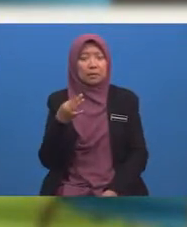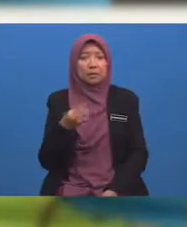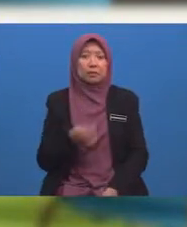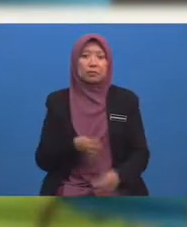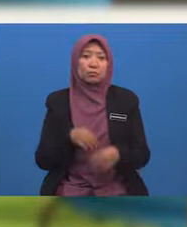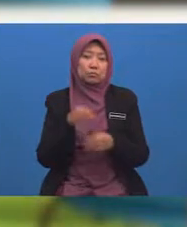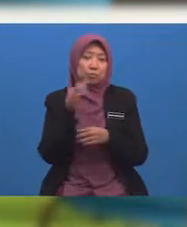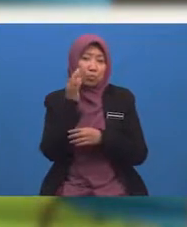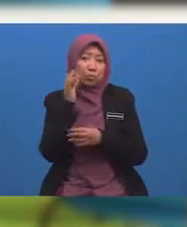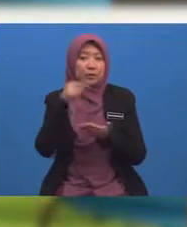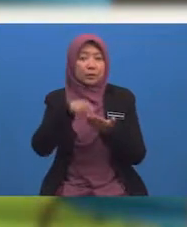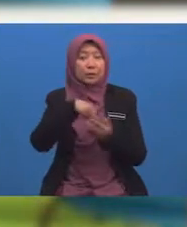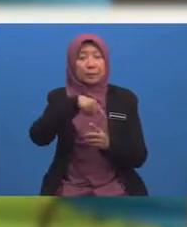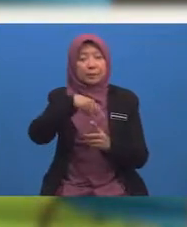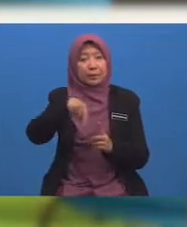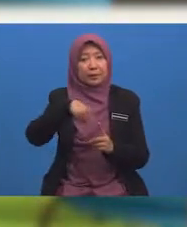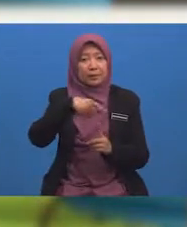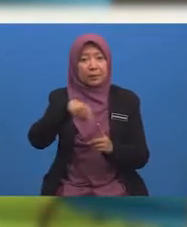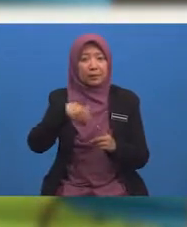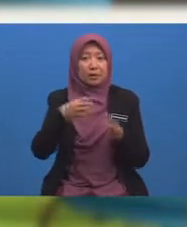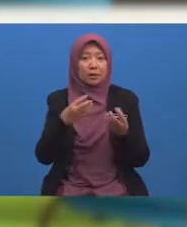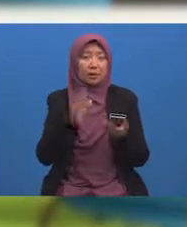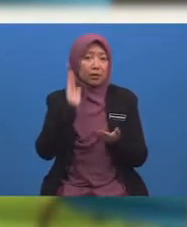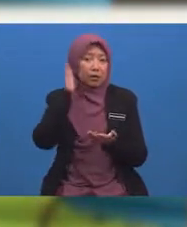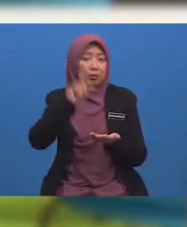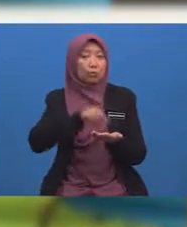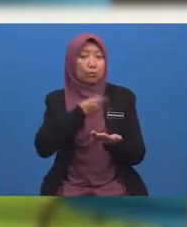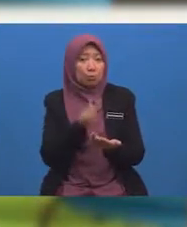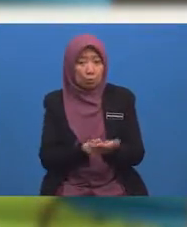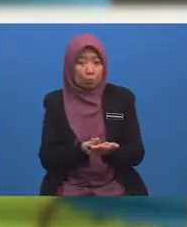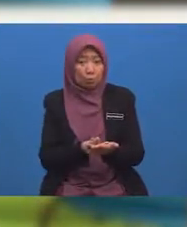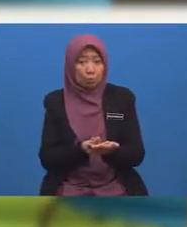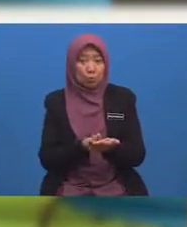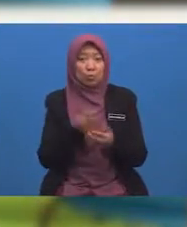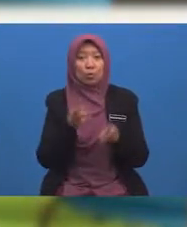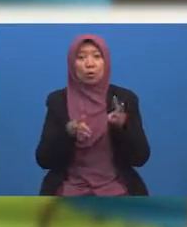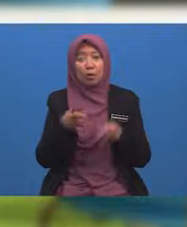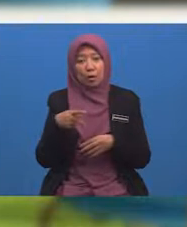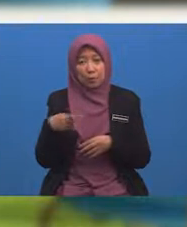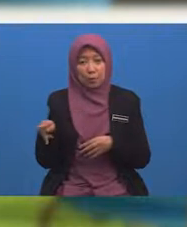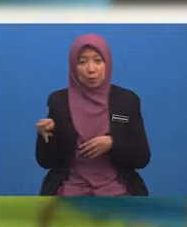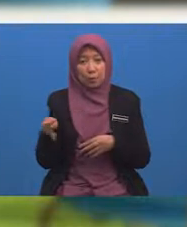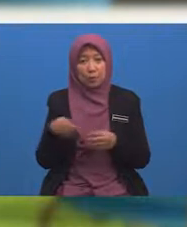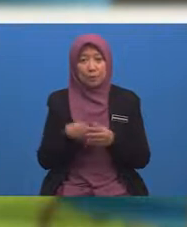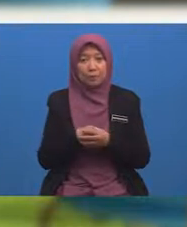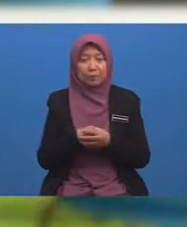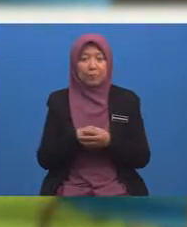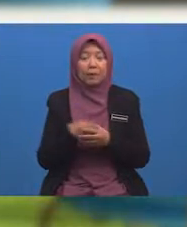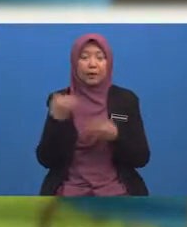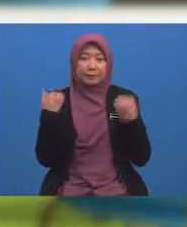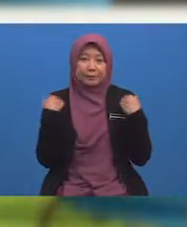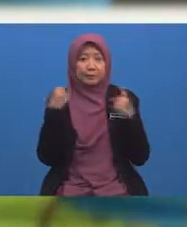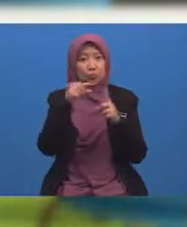ini apabila masak, ianya gugur. Walaupun ianya